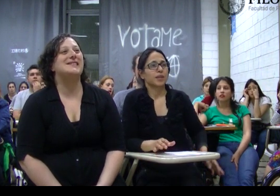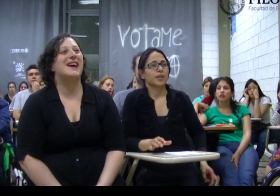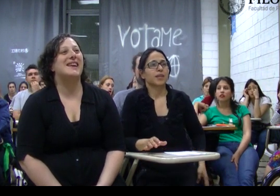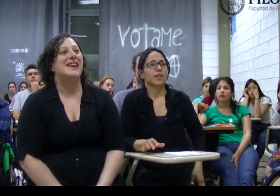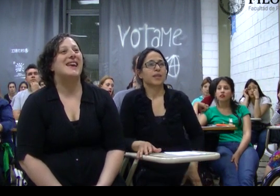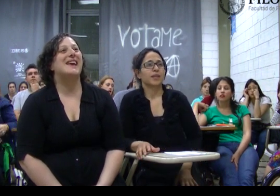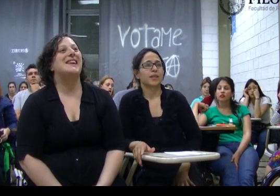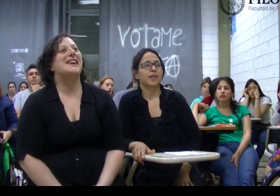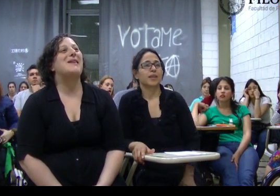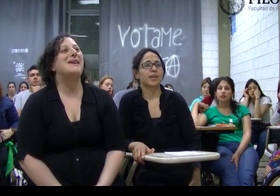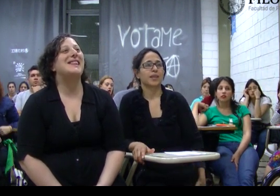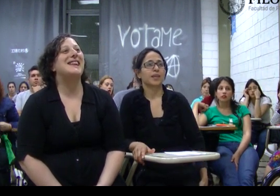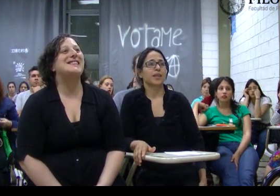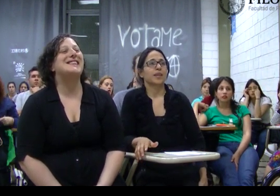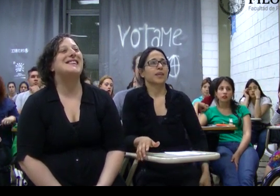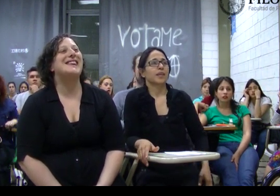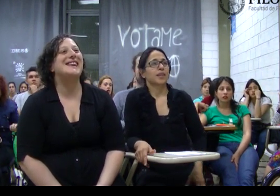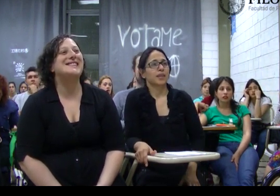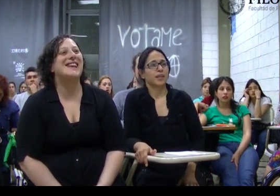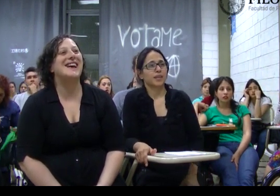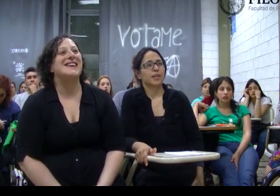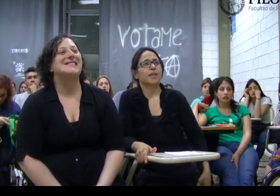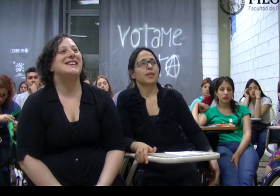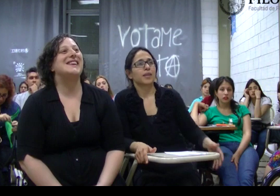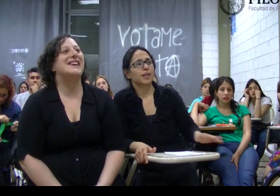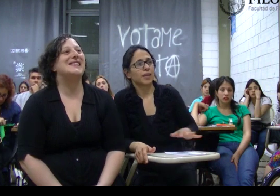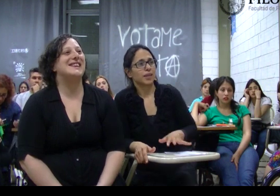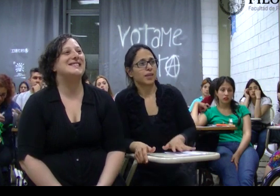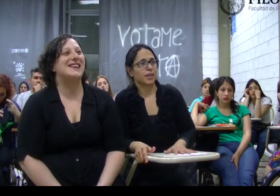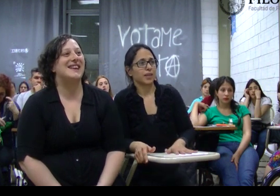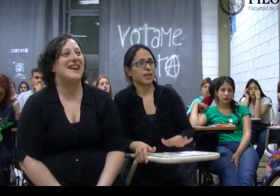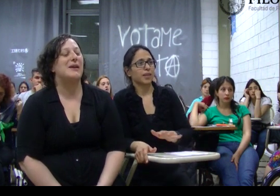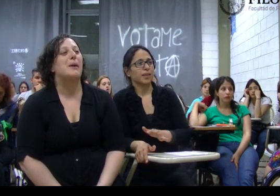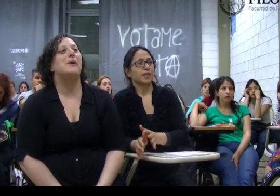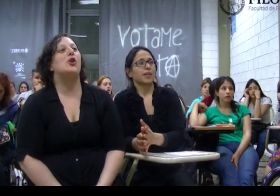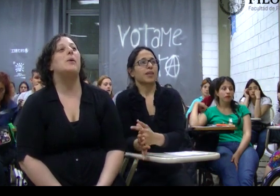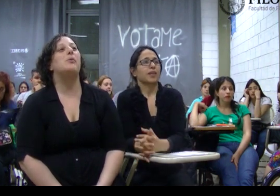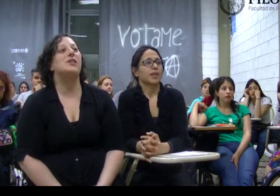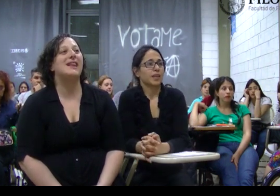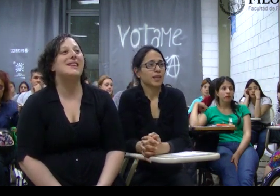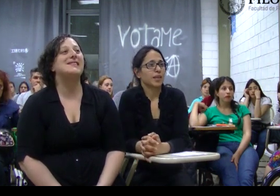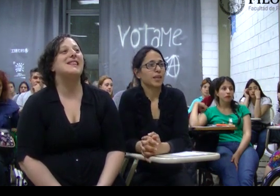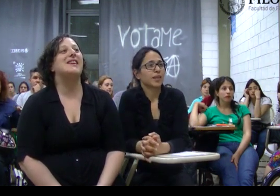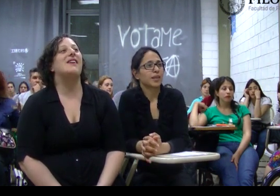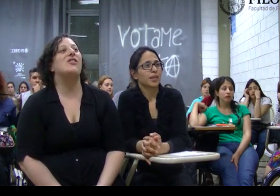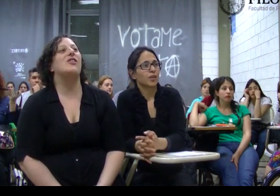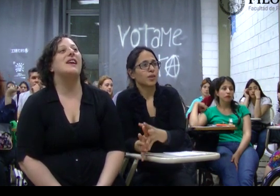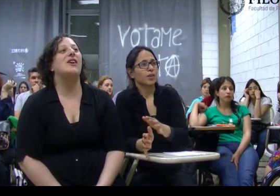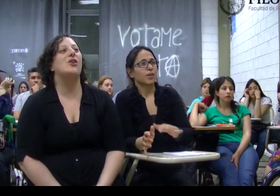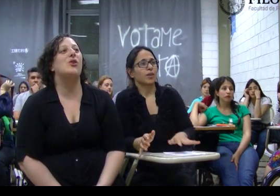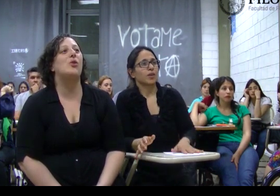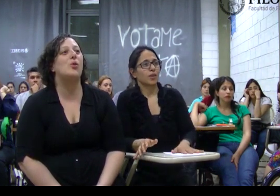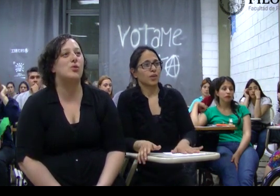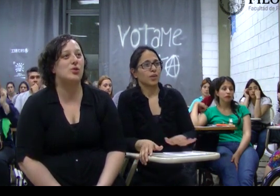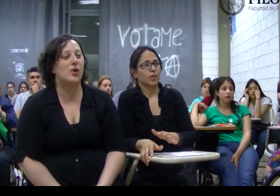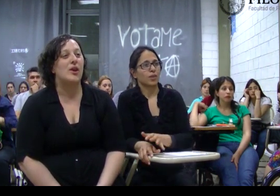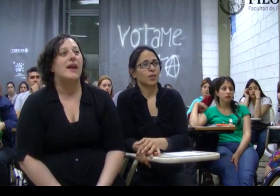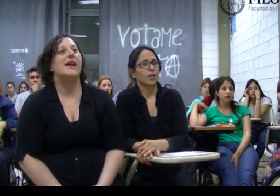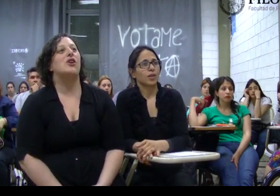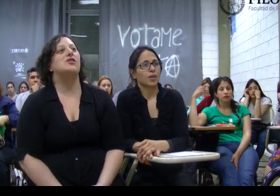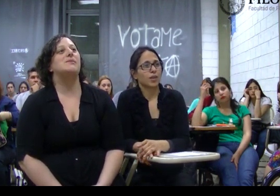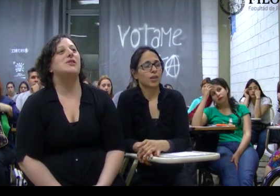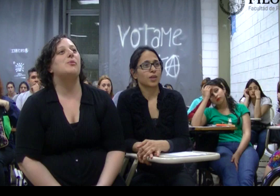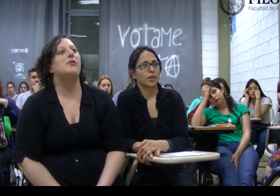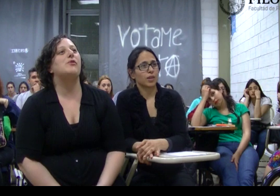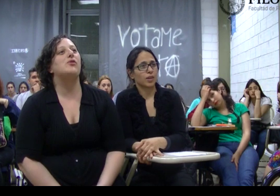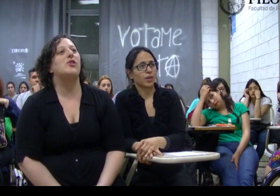que pensar es que generalmente les interesa ser quienes enseñan, pero lo importante es el trabajo en conjunto,